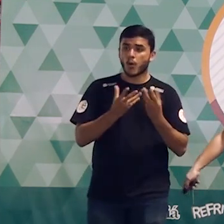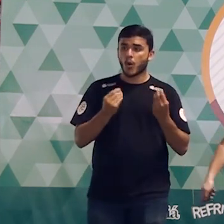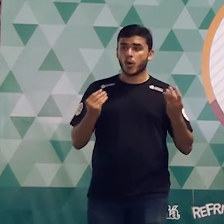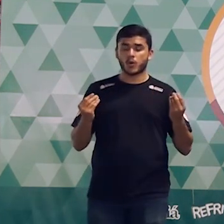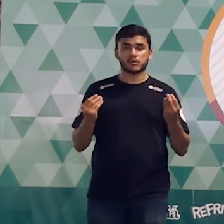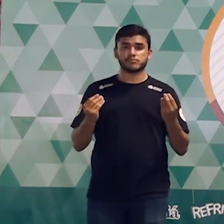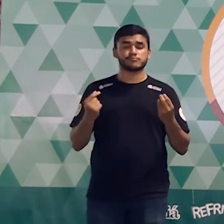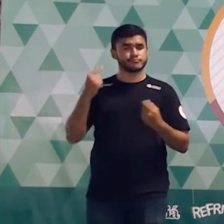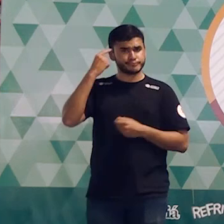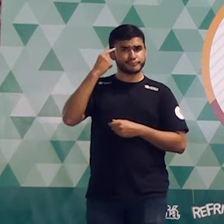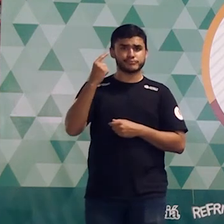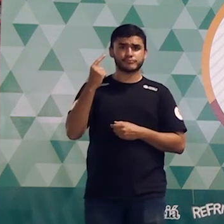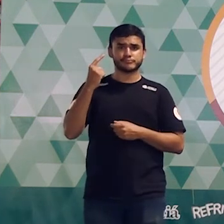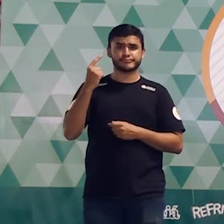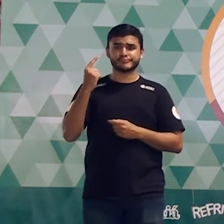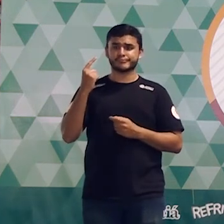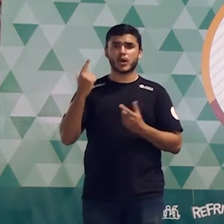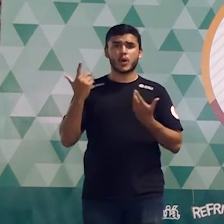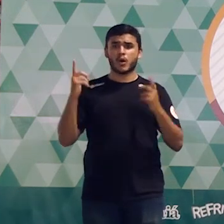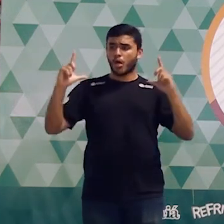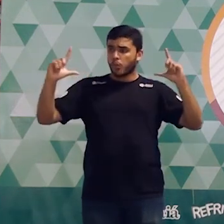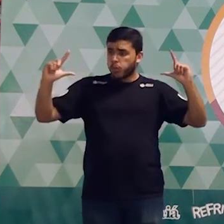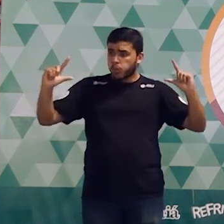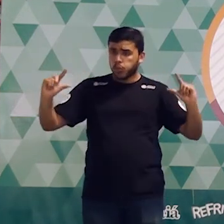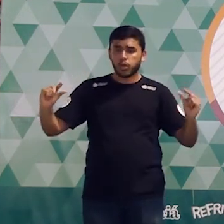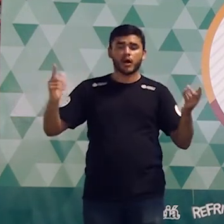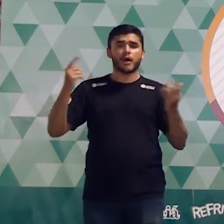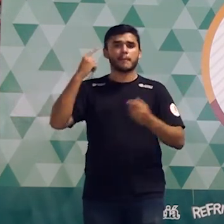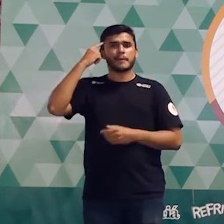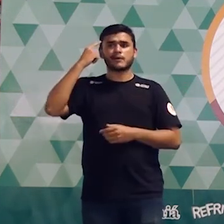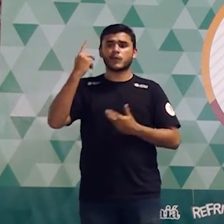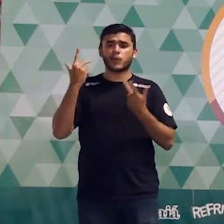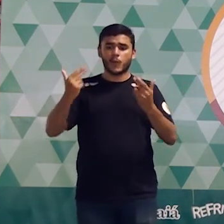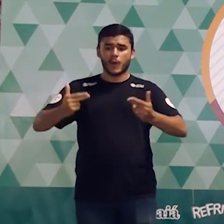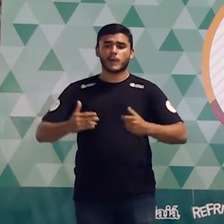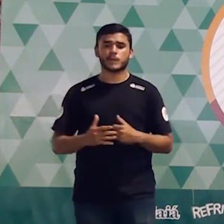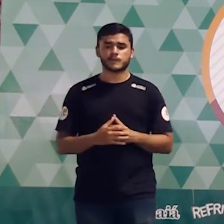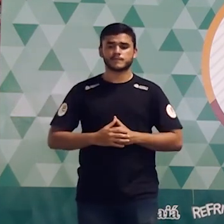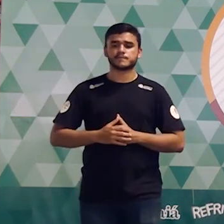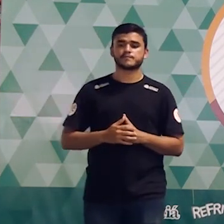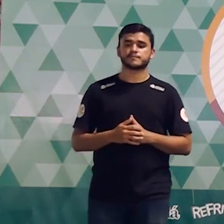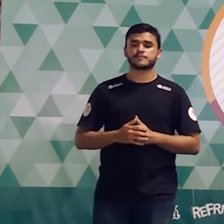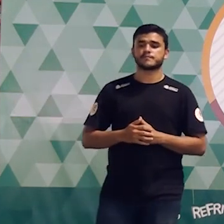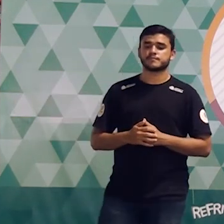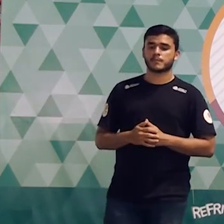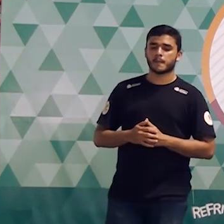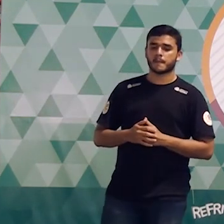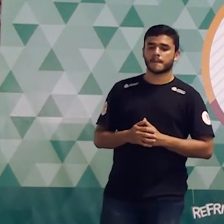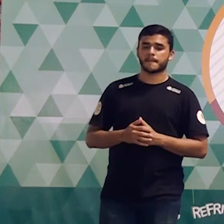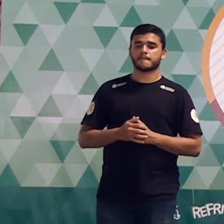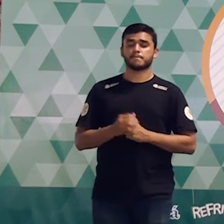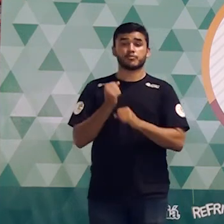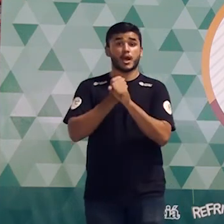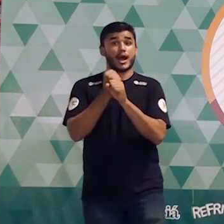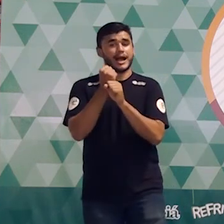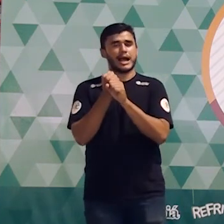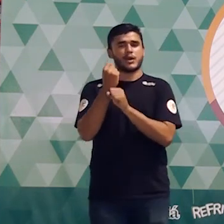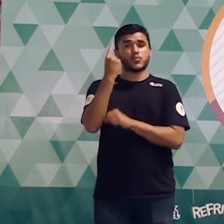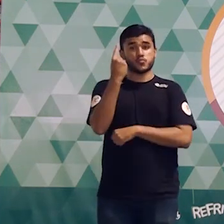gente. Então, durante muito tempo, nós vivemos essa realidade. Agora, veja só. É o ano 1,